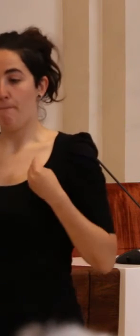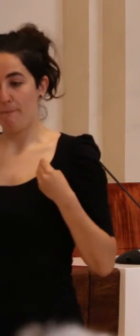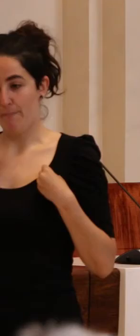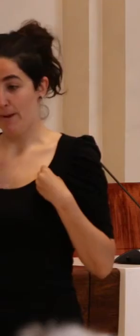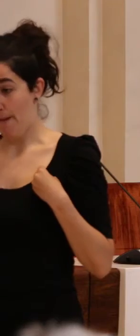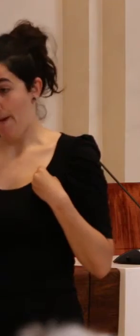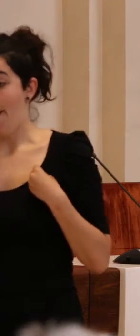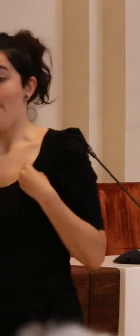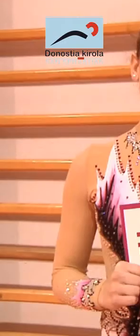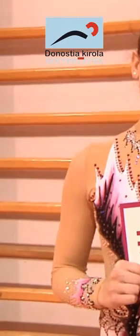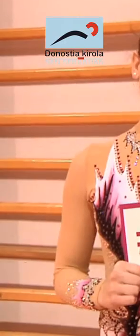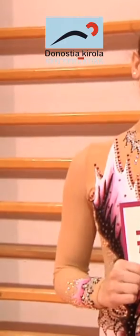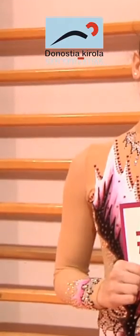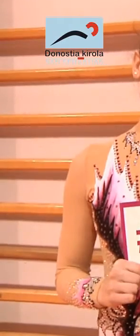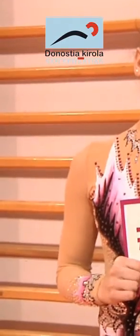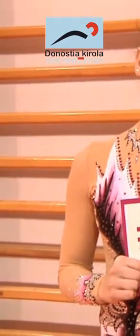coloca en primera posición.